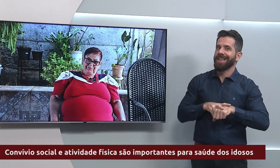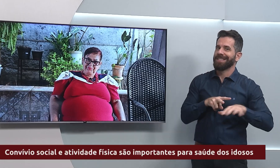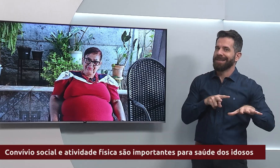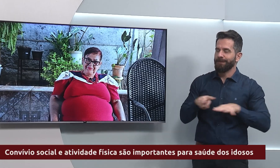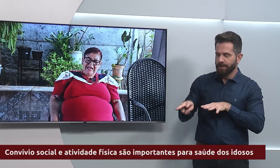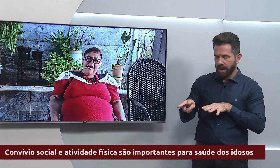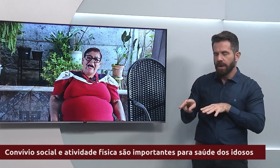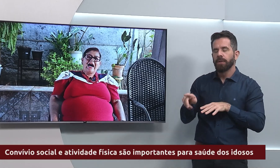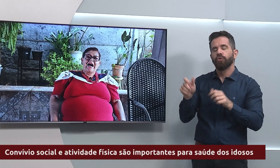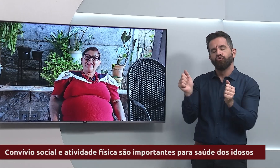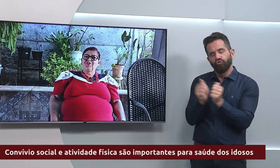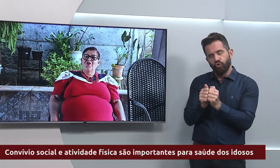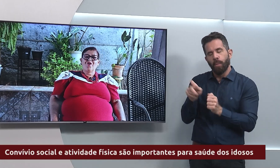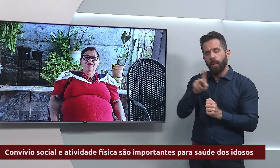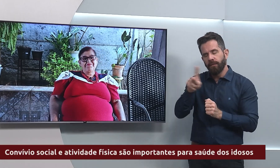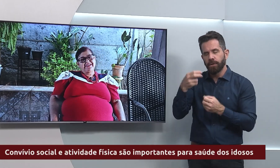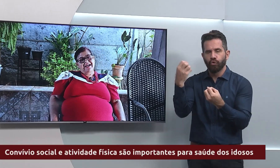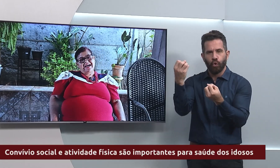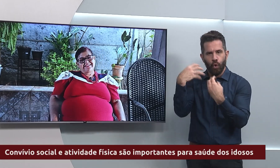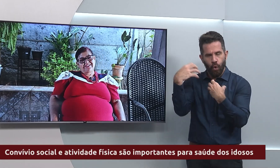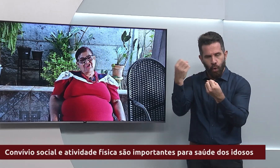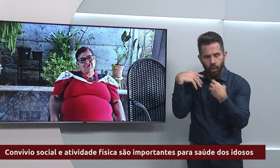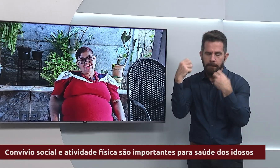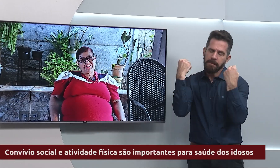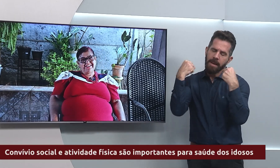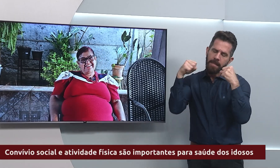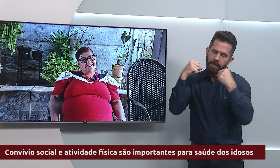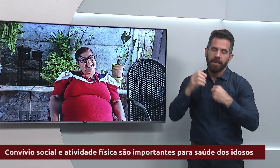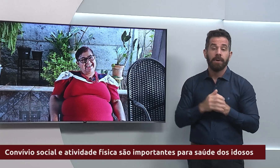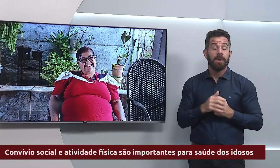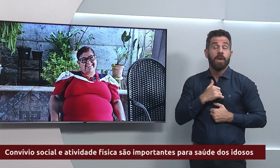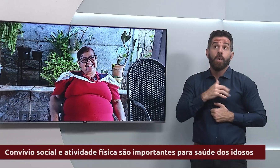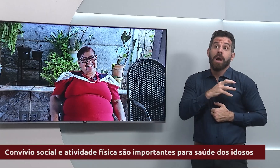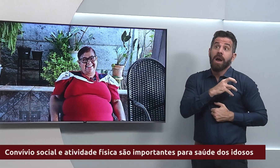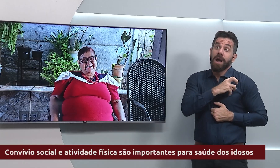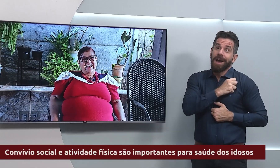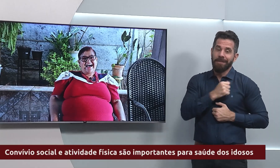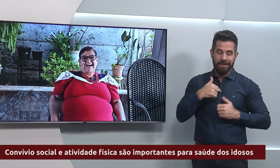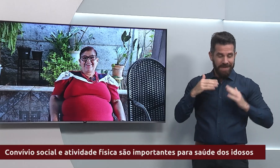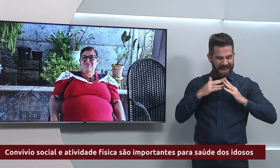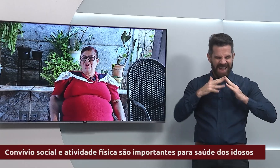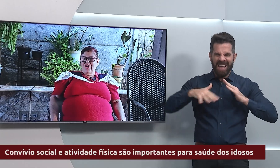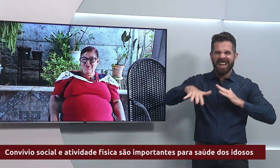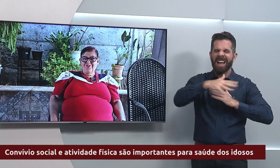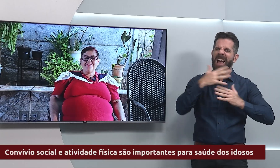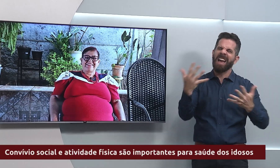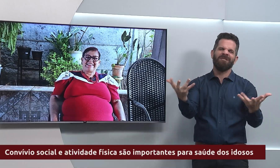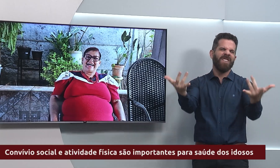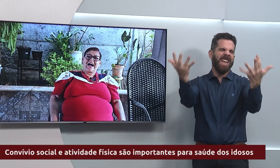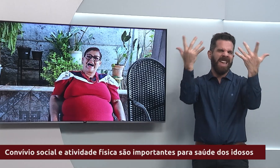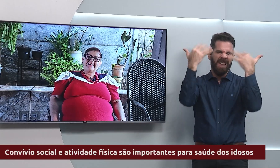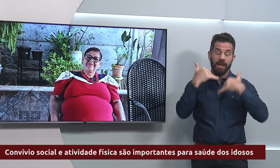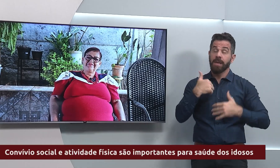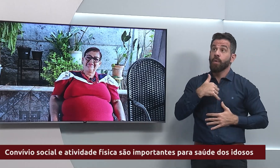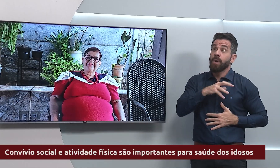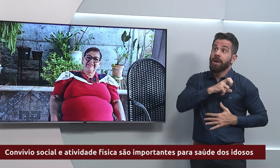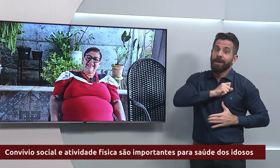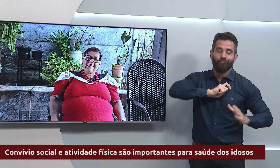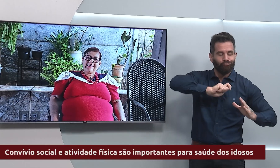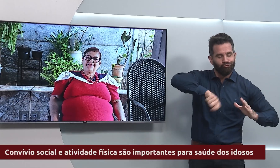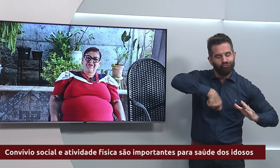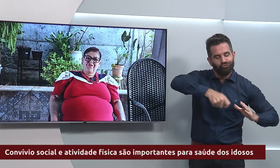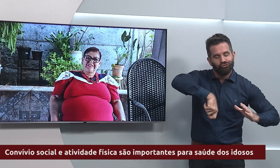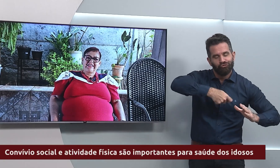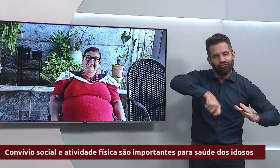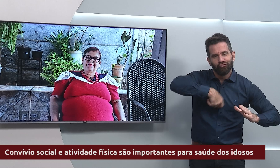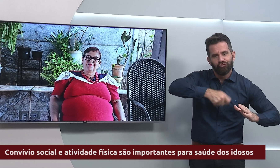semana. Adoro a minha casa cheia de gente, adoro cozinhar,